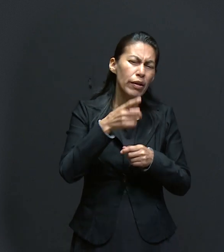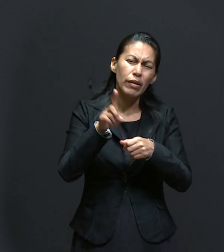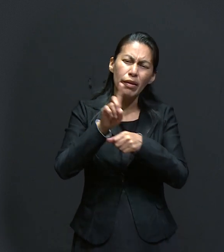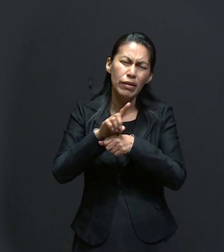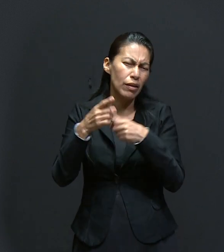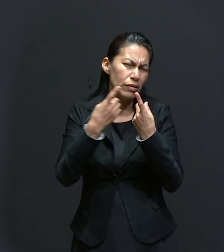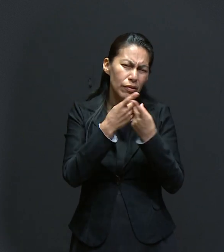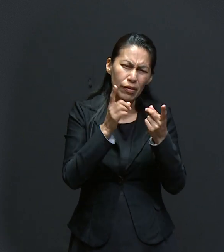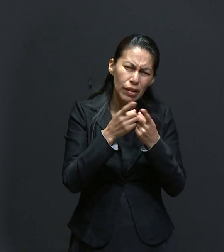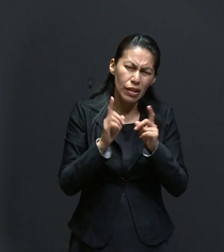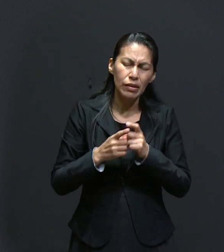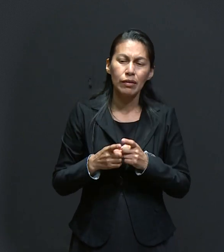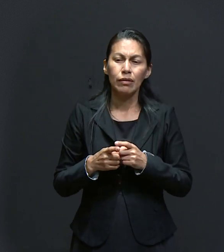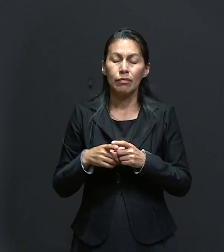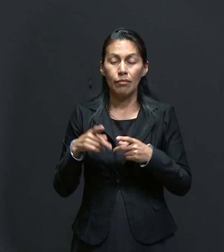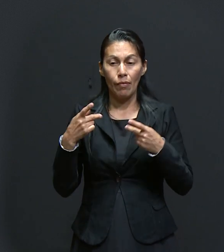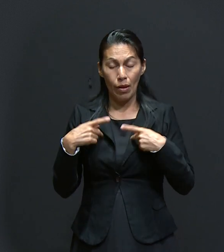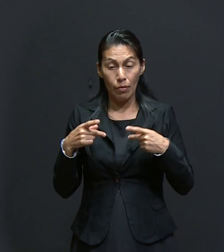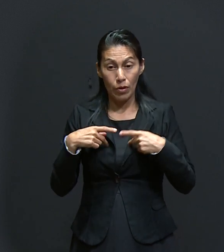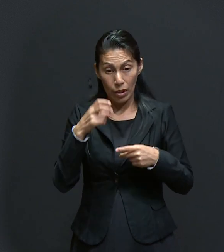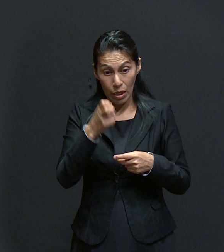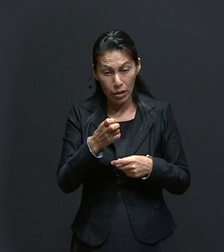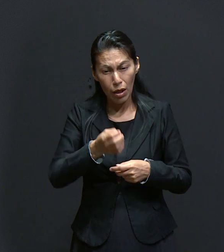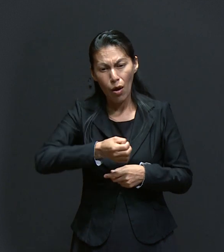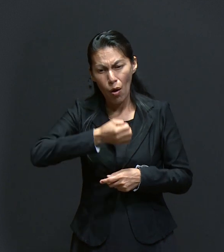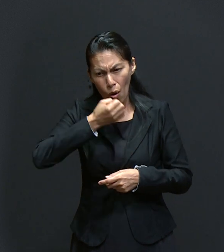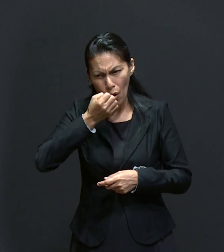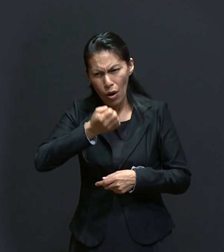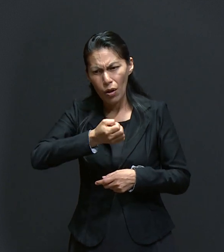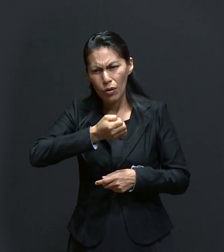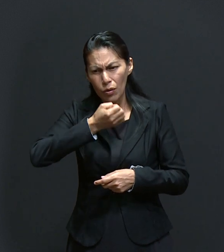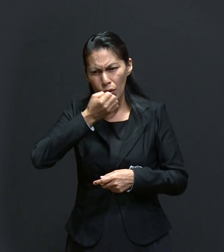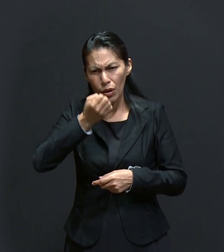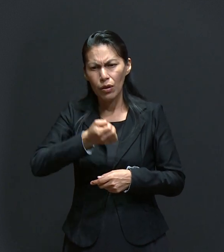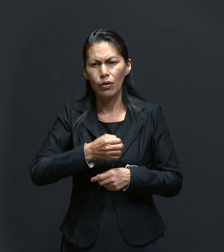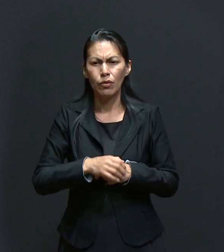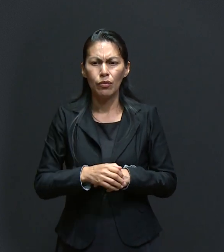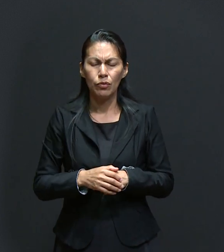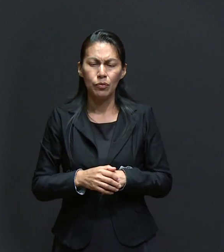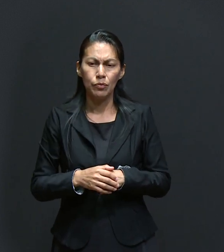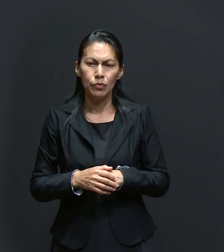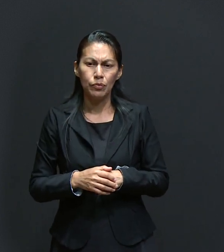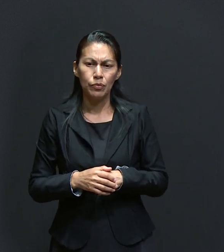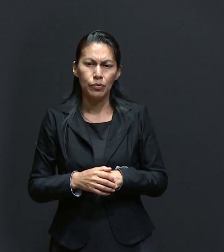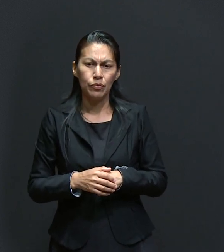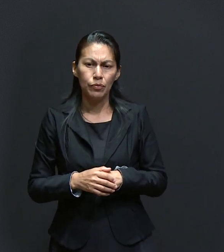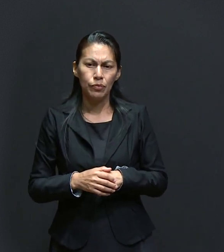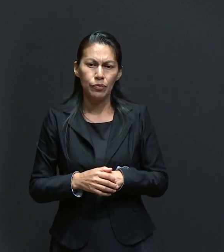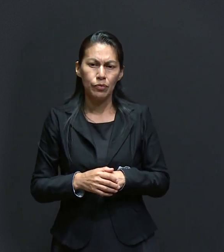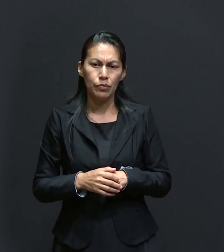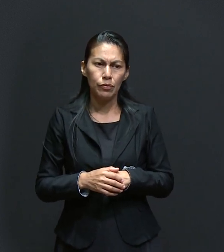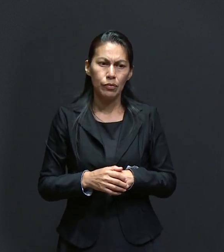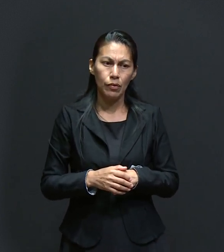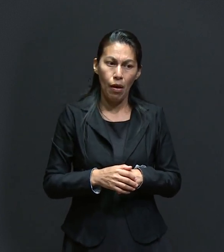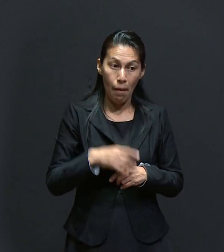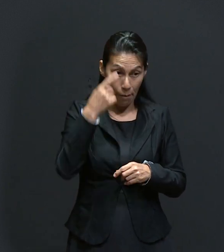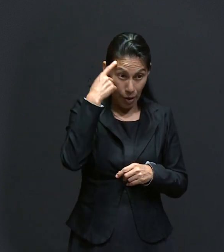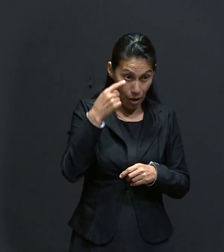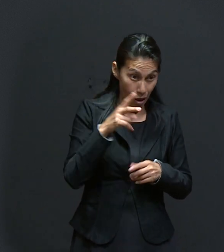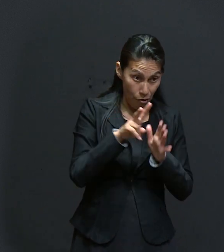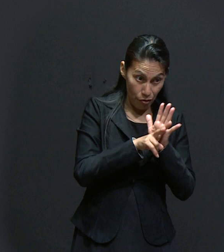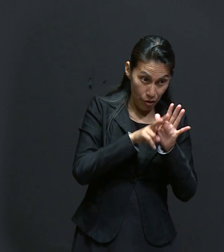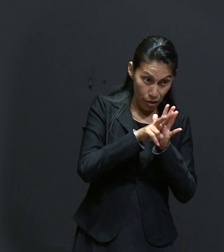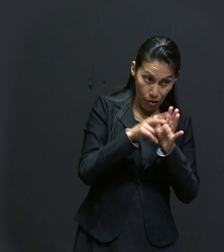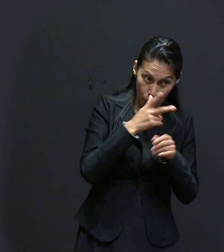días y esa persona quizá no está hablando se ven que no es estupor porque grabar vídeo